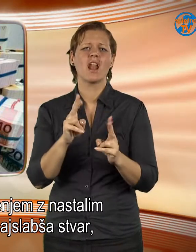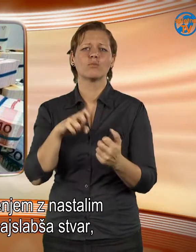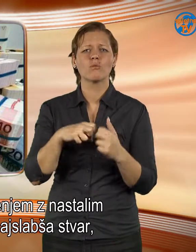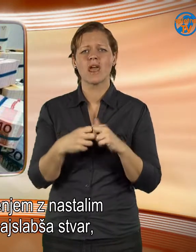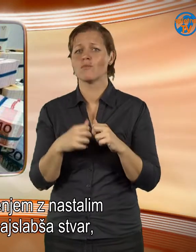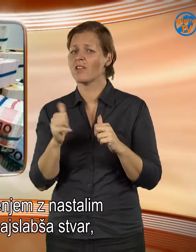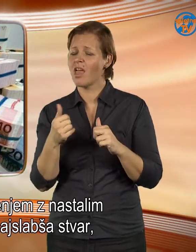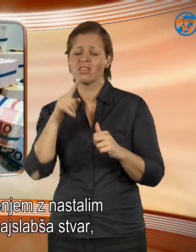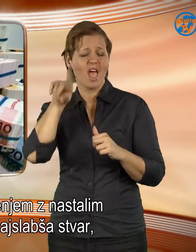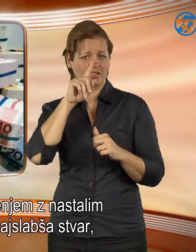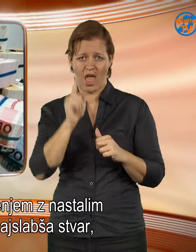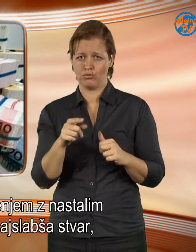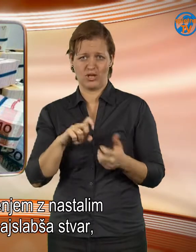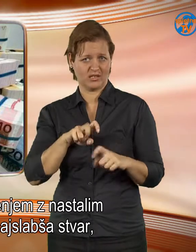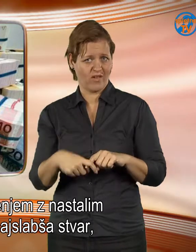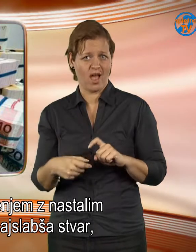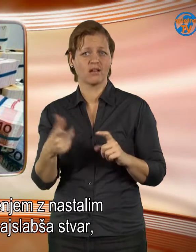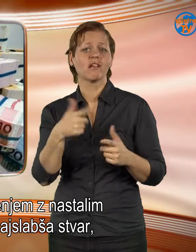najslabša stvar, ki se vam lahko zgodi.